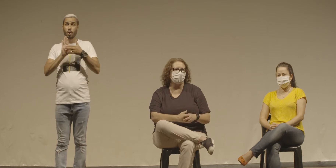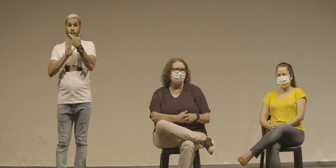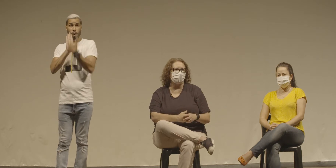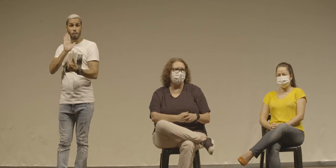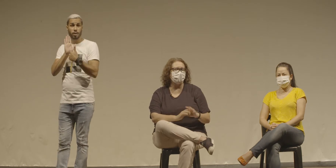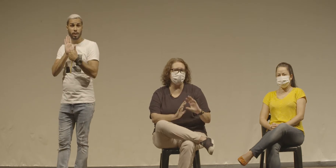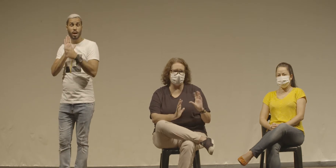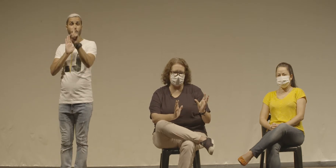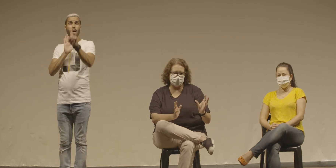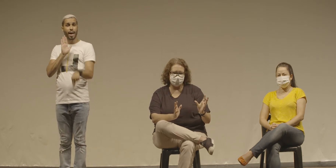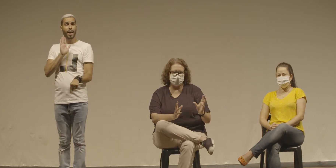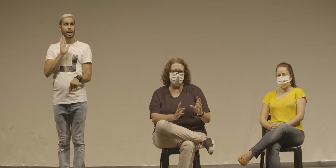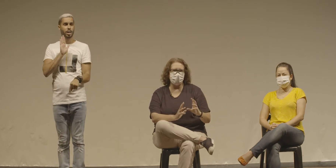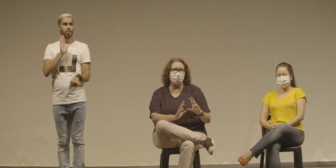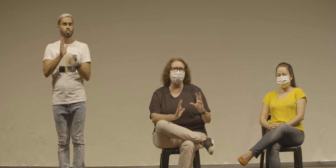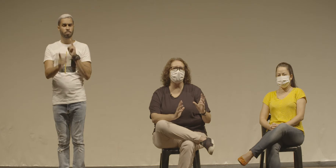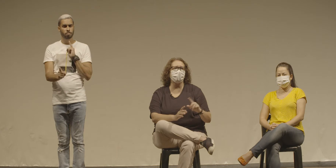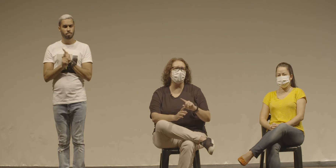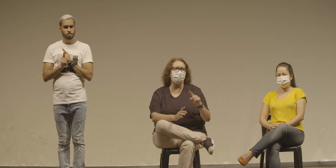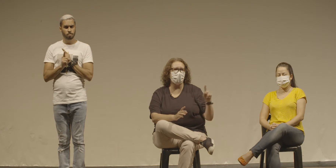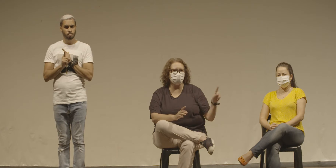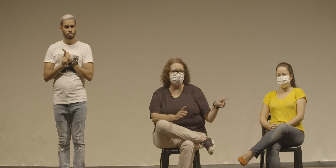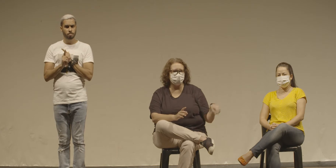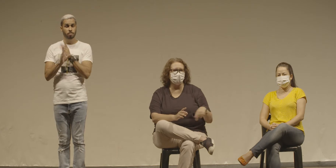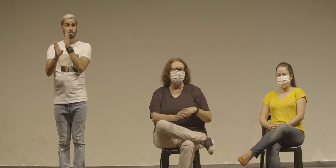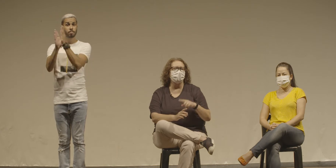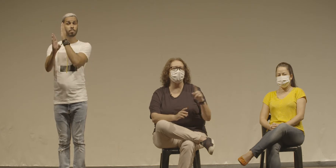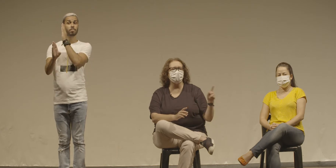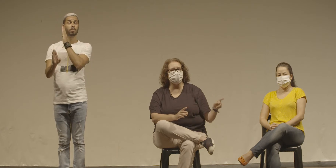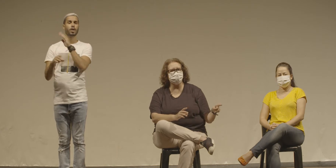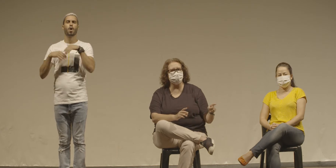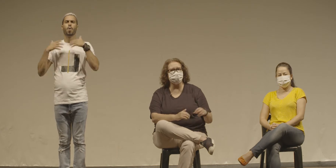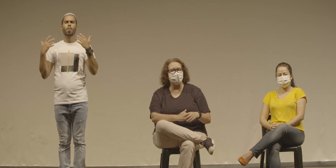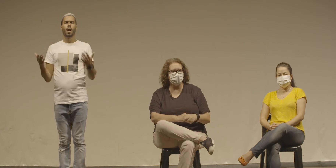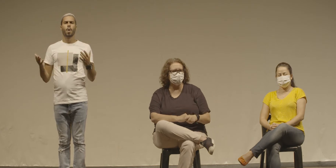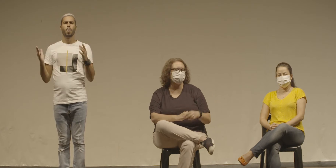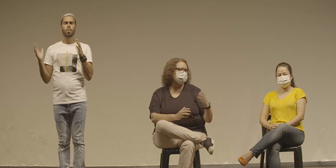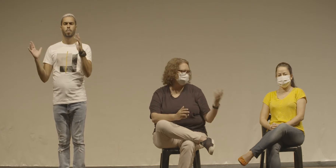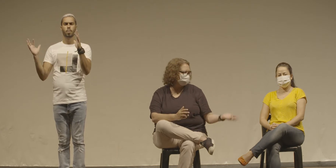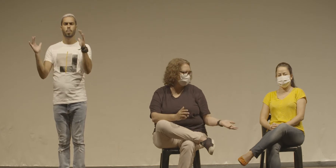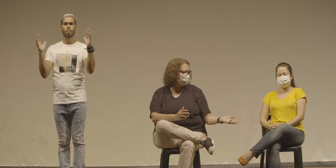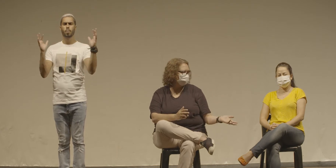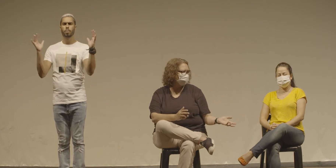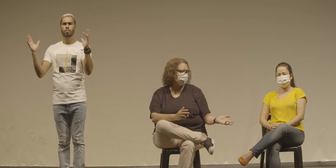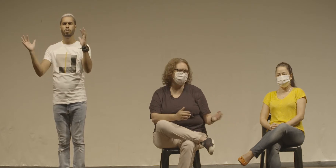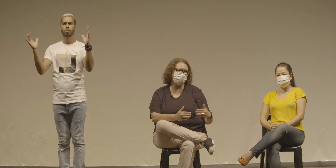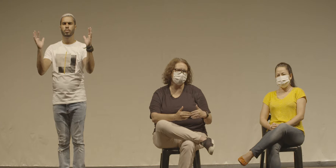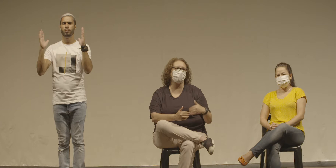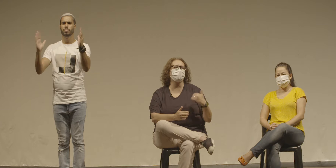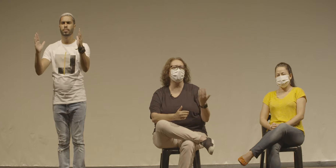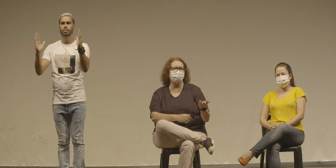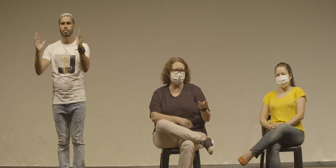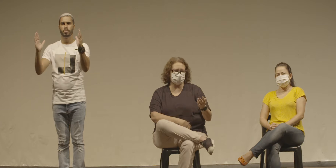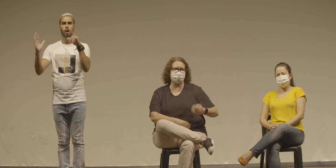foi identificar qual seria o recorte que nós faríamos na nossa história, que